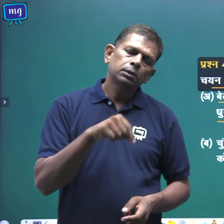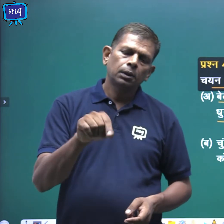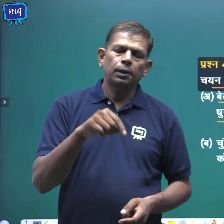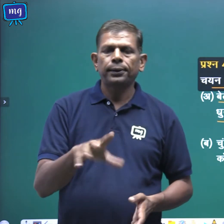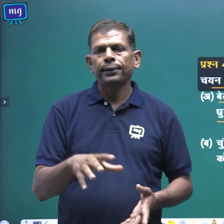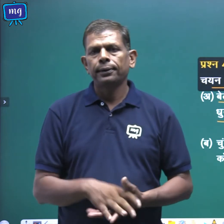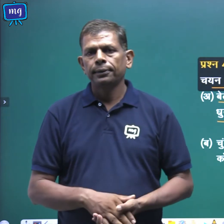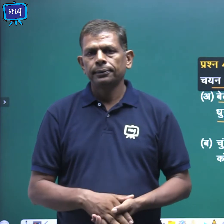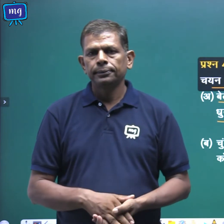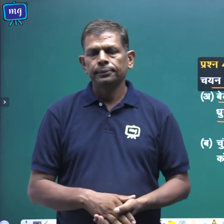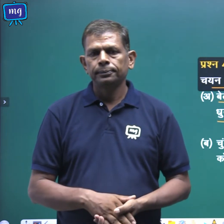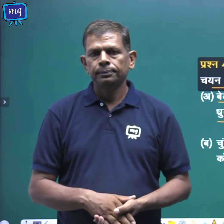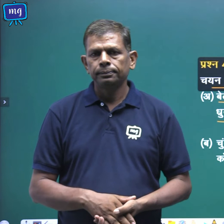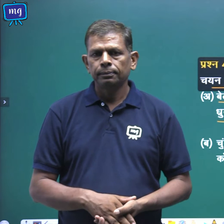लगाएंगे।